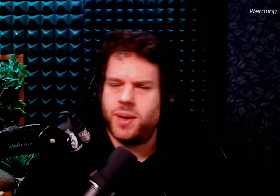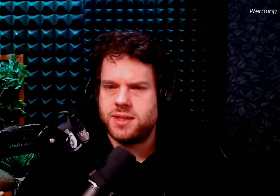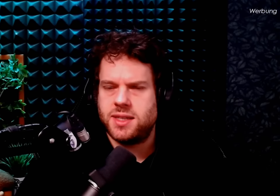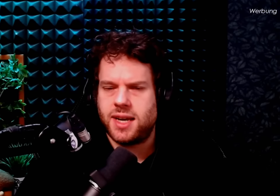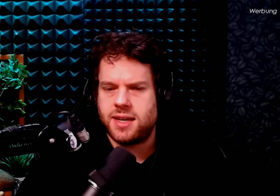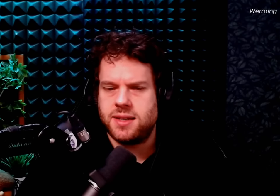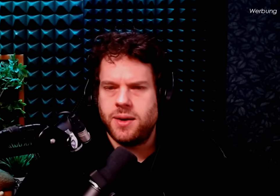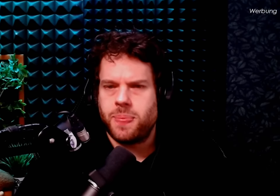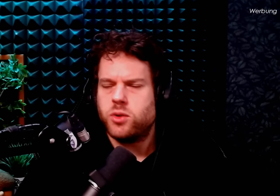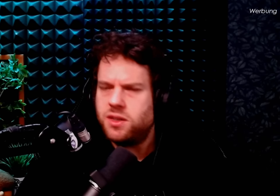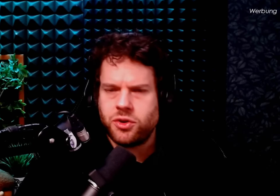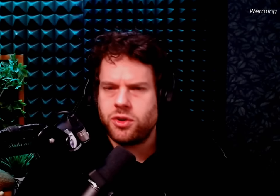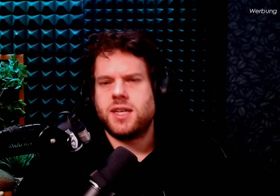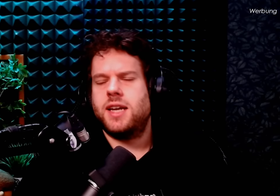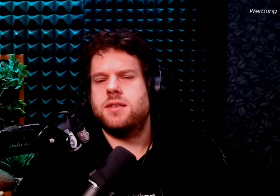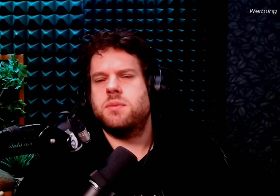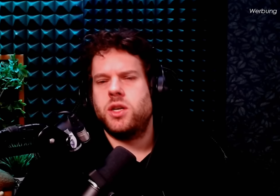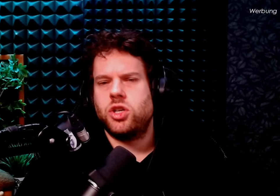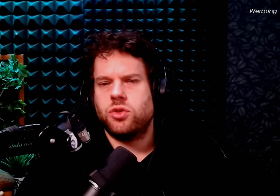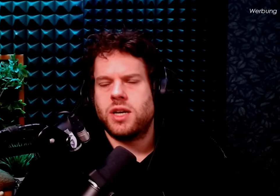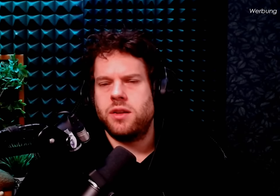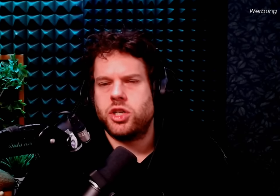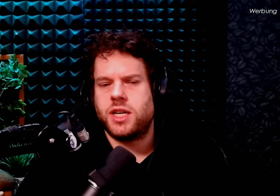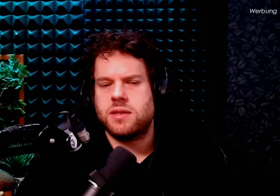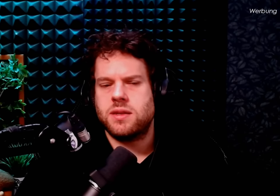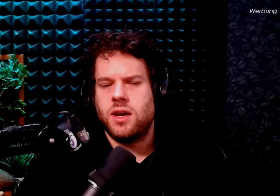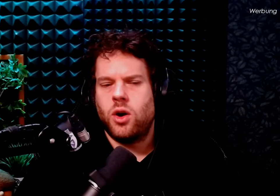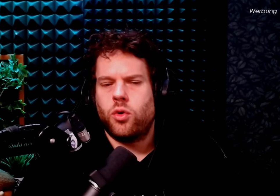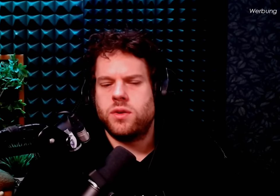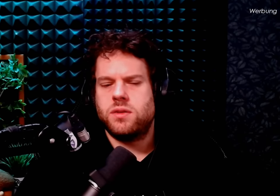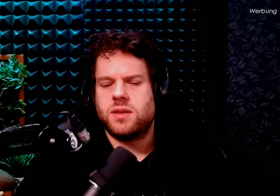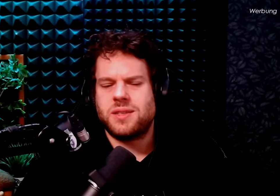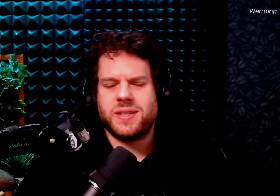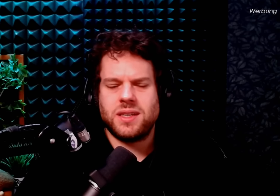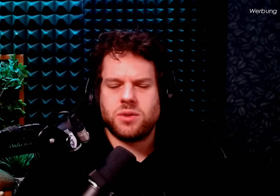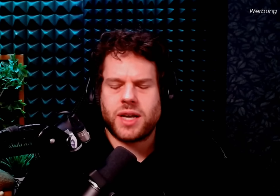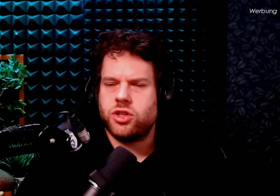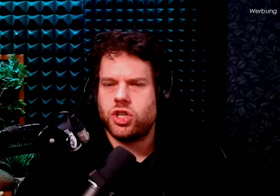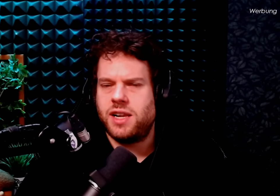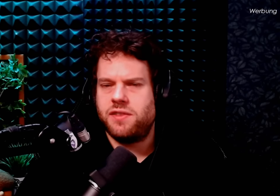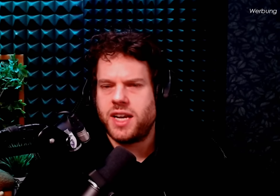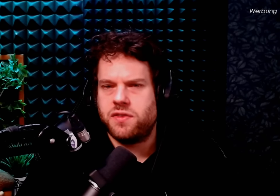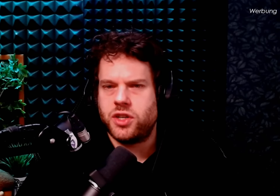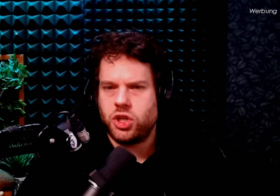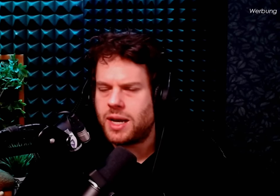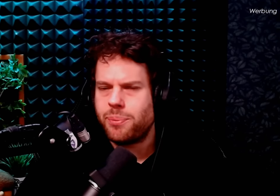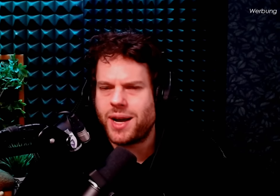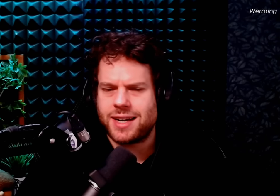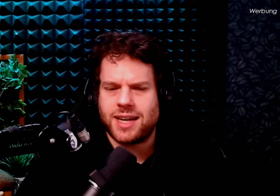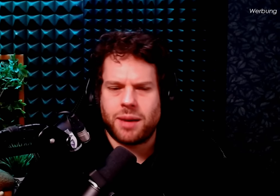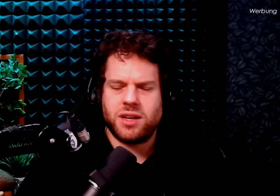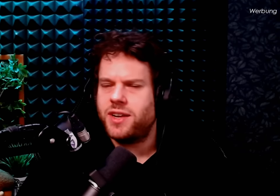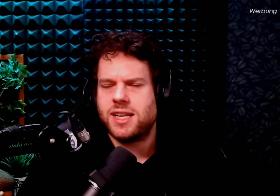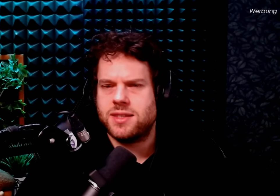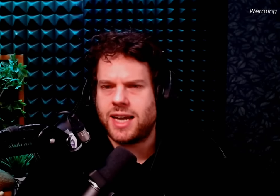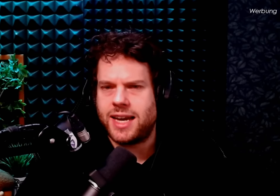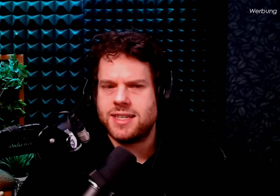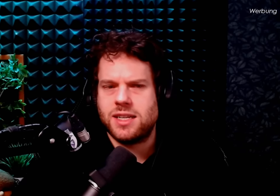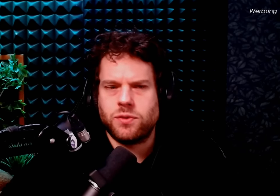Komplexität und Tiefgründigkeit dieses Menschen total unterschätzt. Und das, was ich so ganz schnell weggewischt und abgehakt habe, entwickelt sich eigentlich als